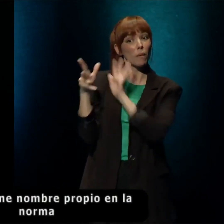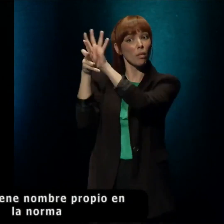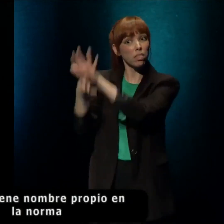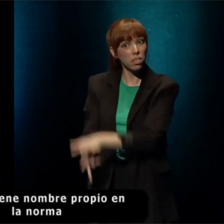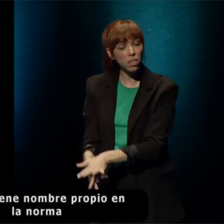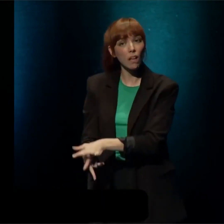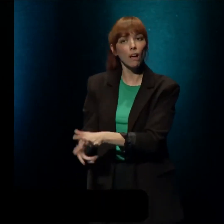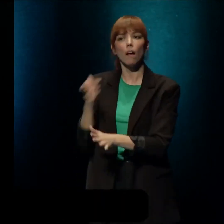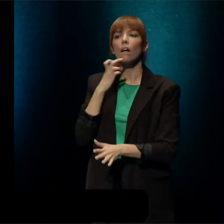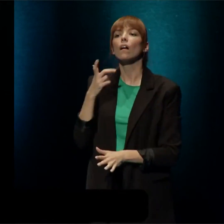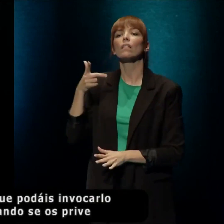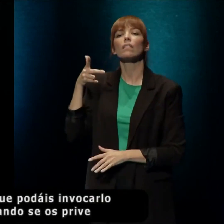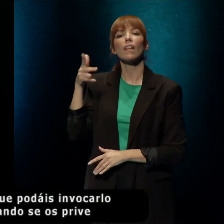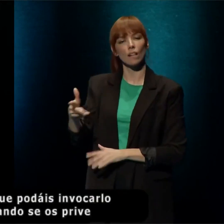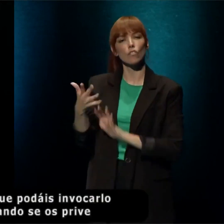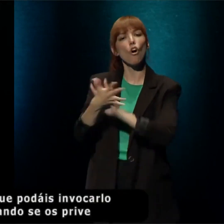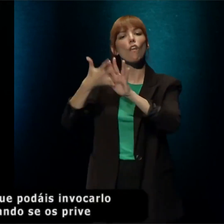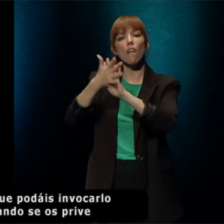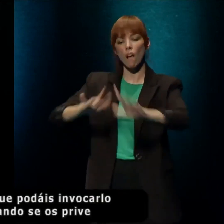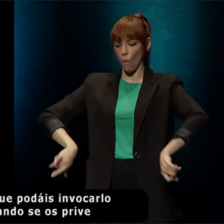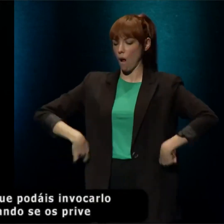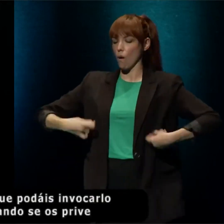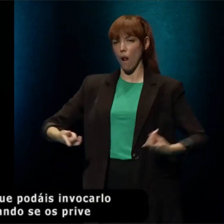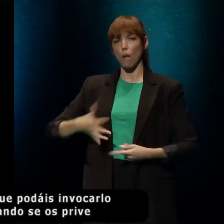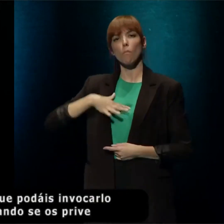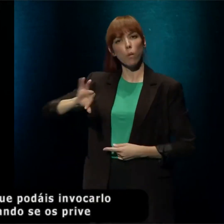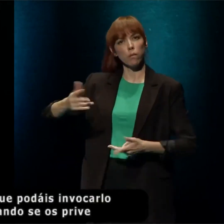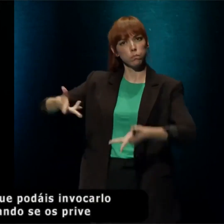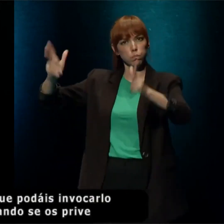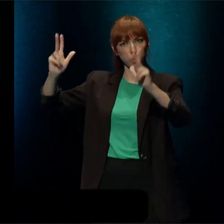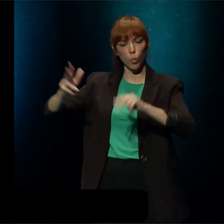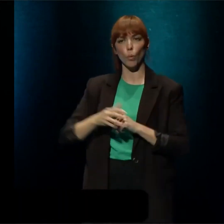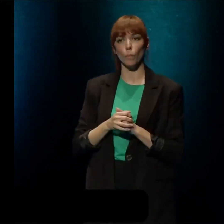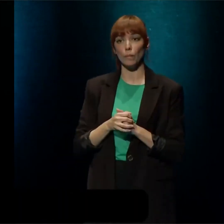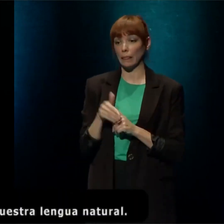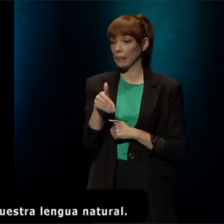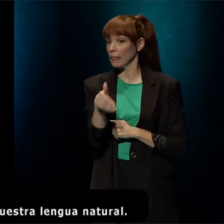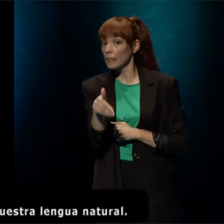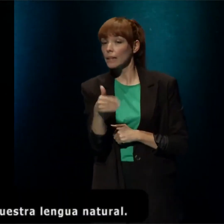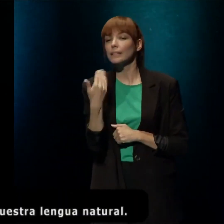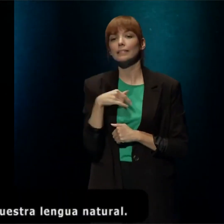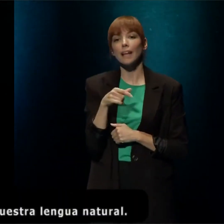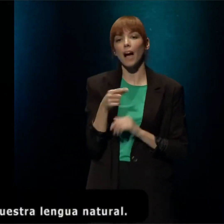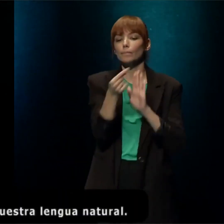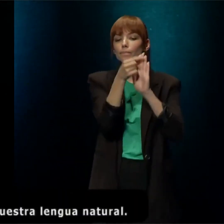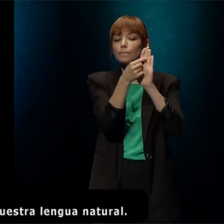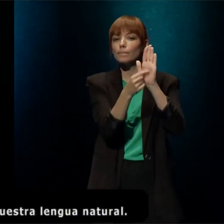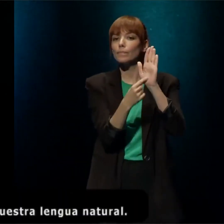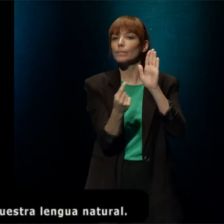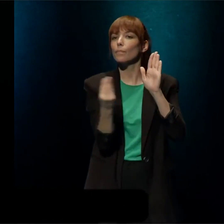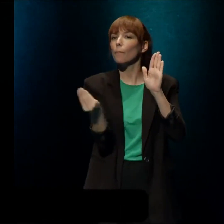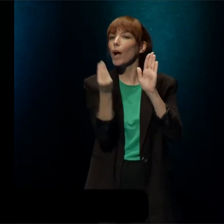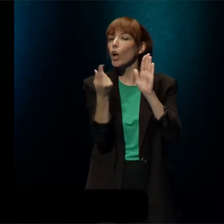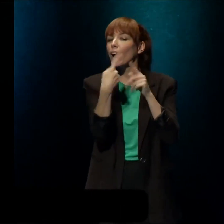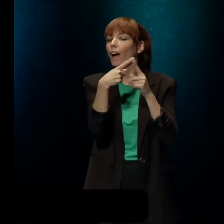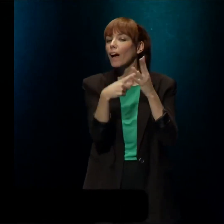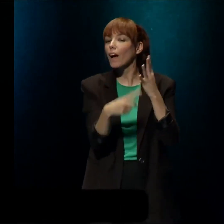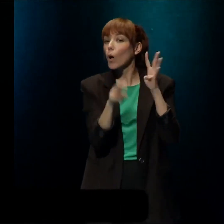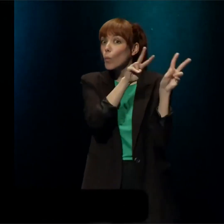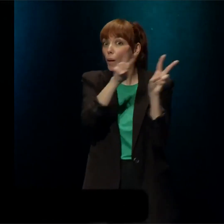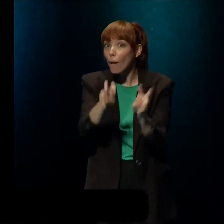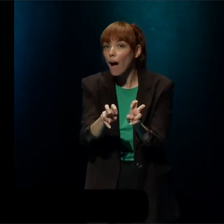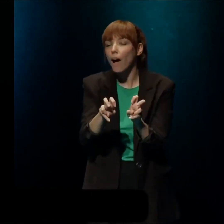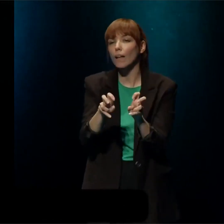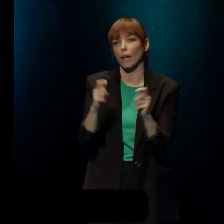de usar vuestra lengua natural. Y en breve anunciaremos las mejoras sustanciales y que ya